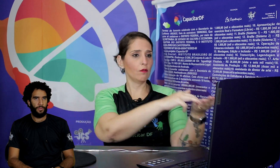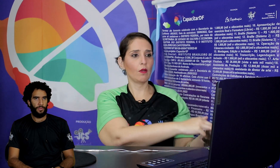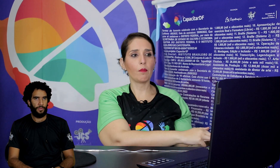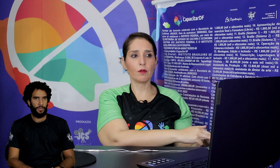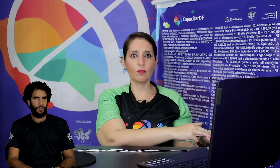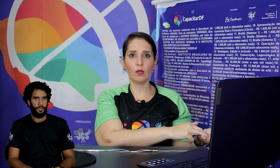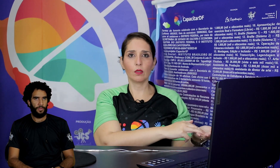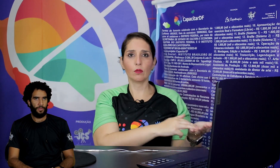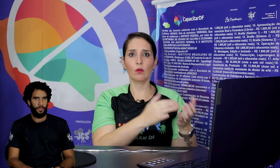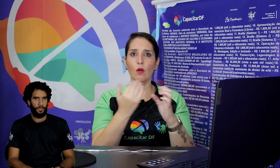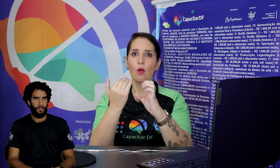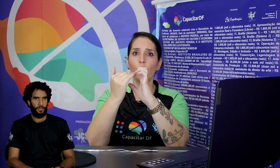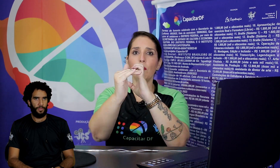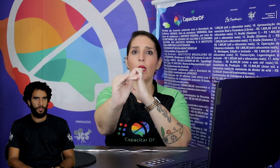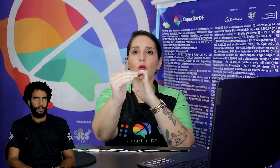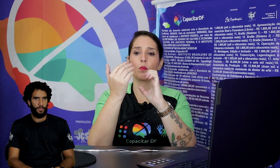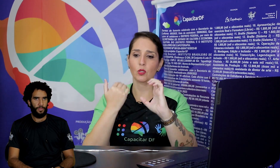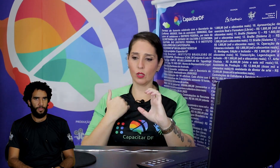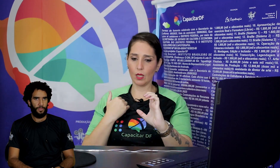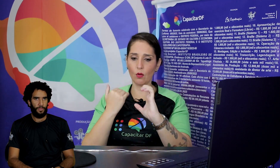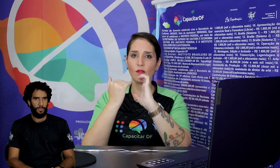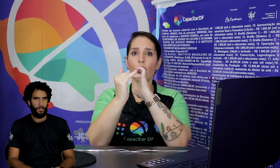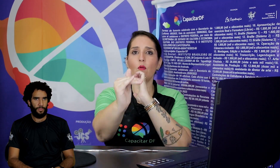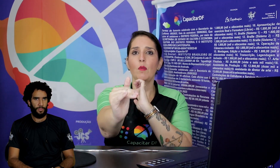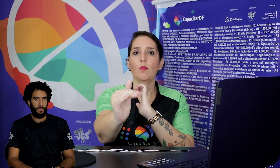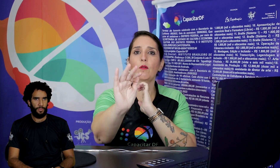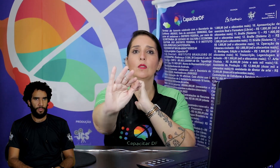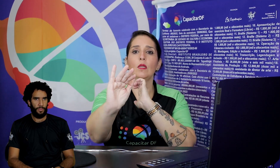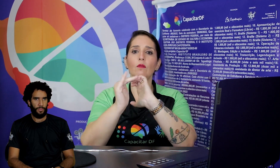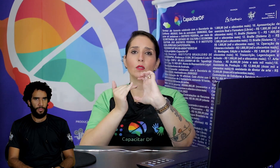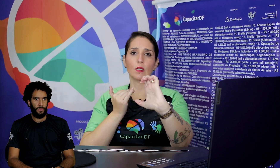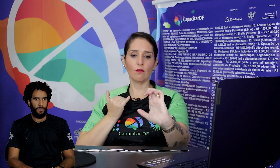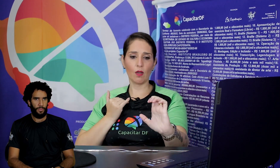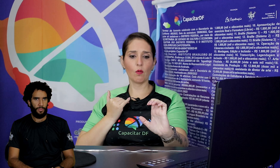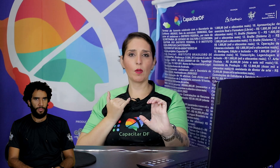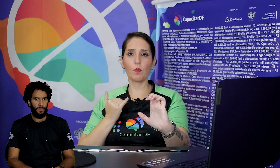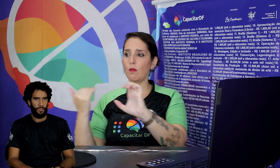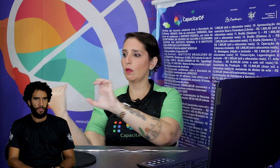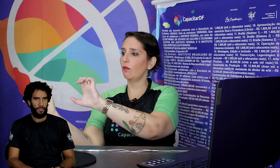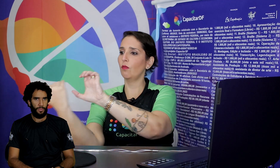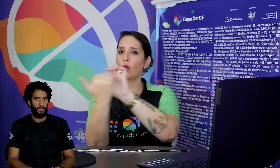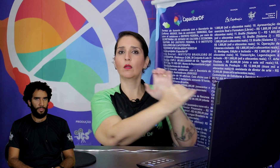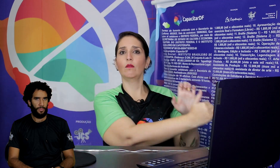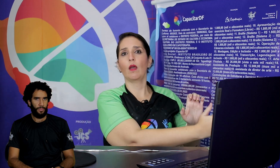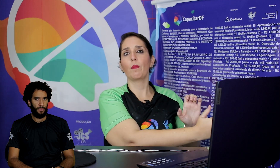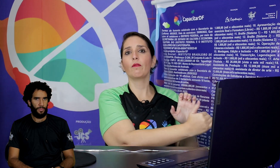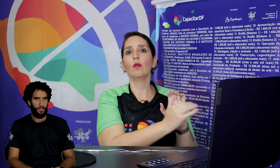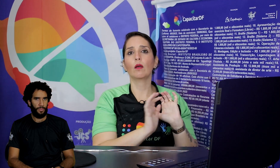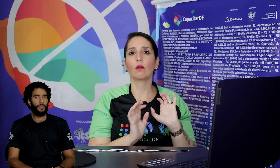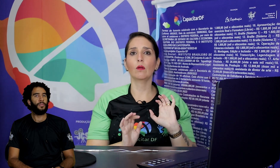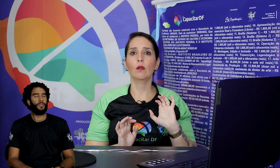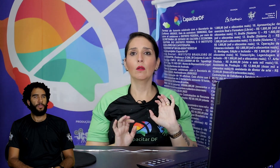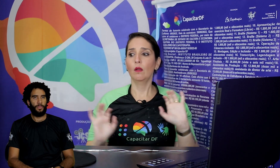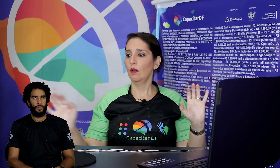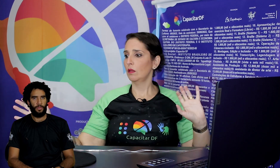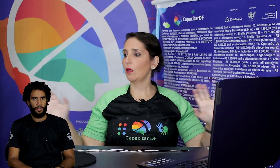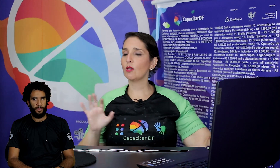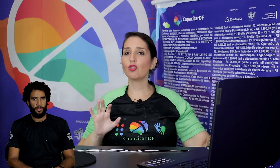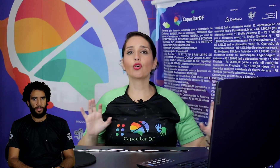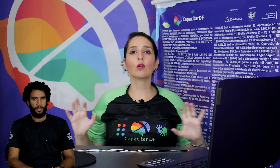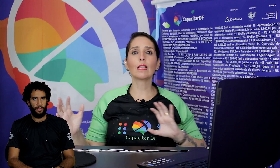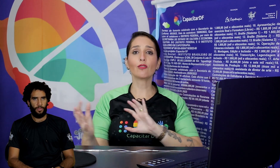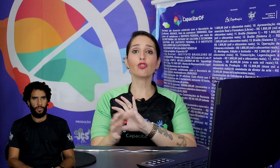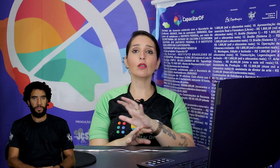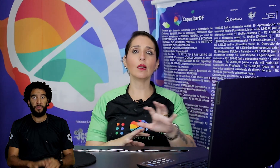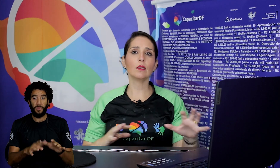pode enviar para fulano. O e-mail pode eu enviar um e-mail para você, você enviar um e-mail para mim, fulano enviar para fulano. Então, a